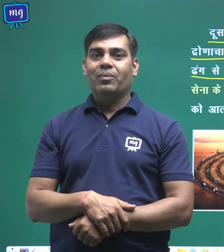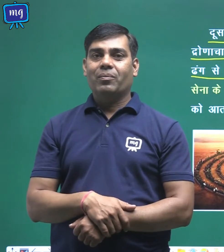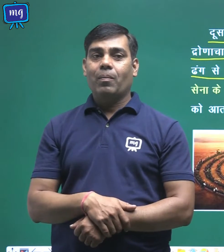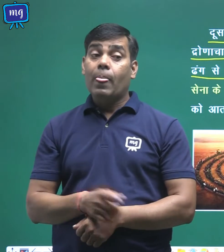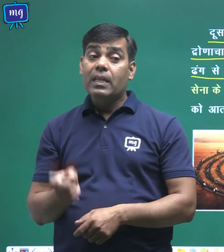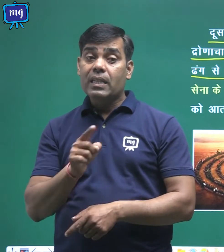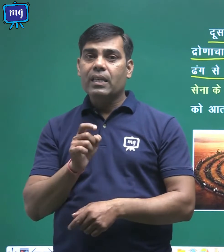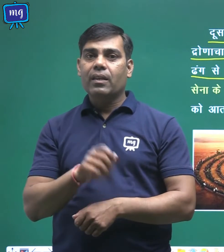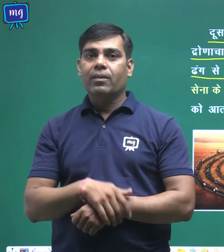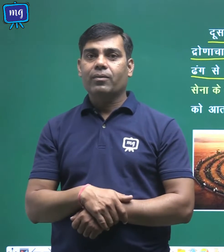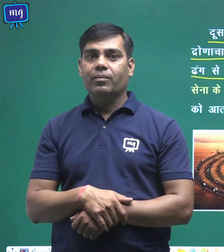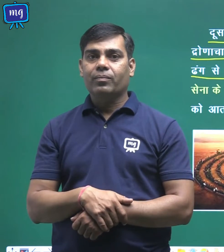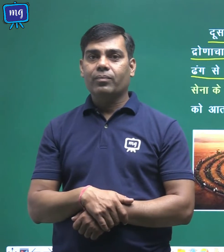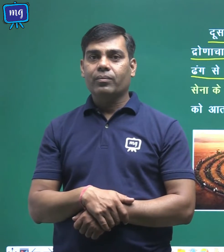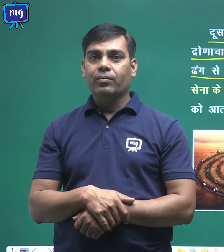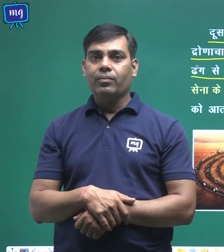जिसे